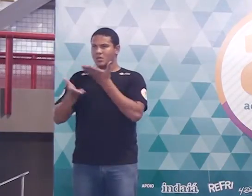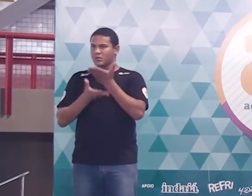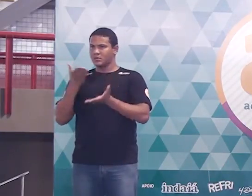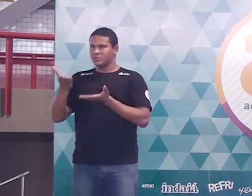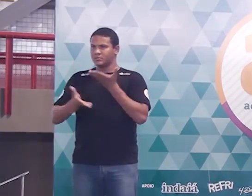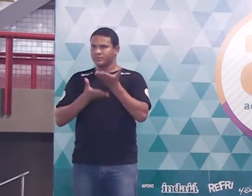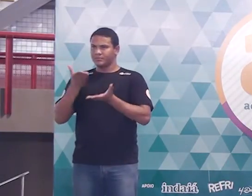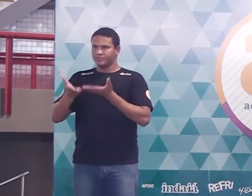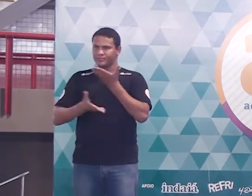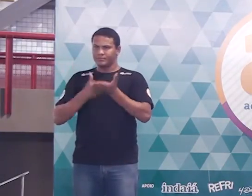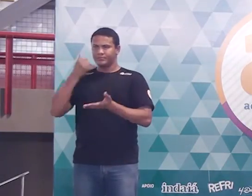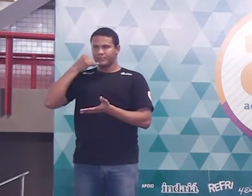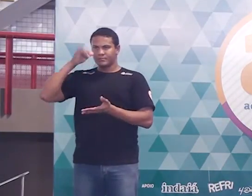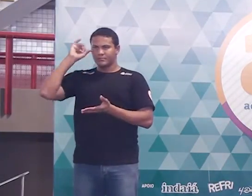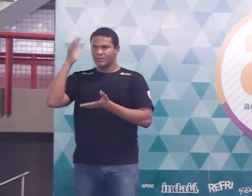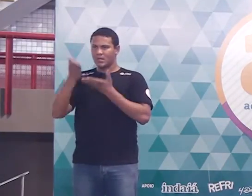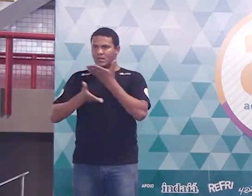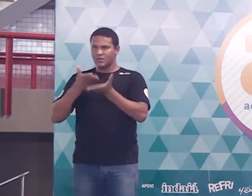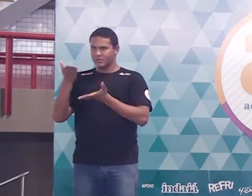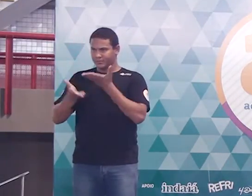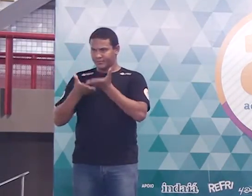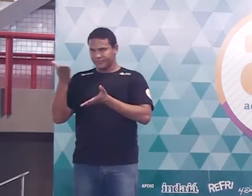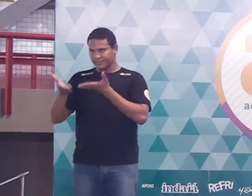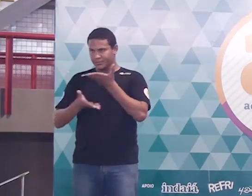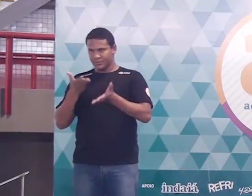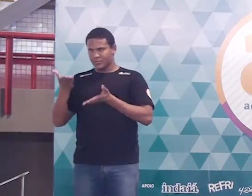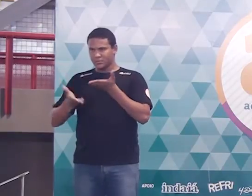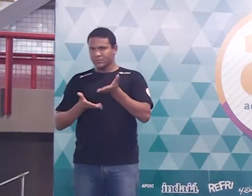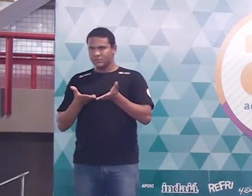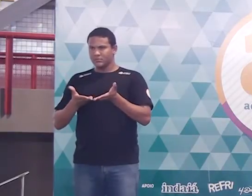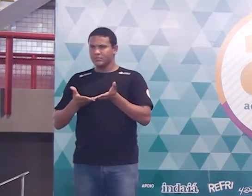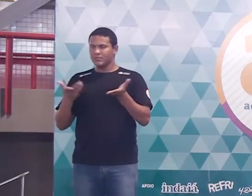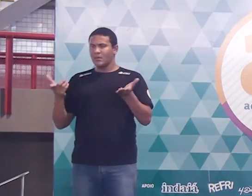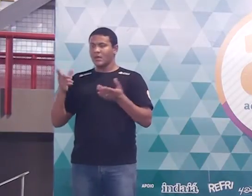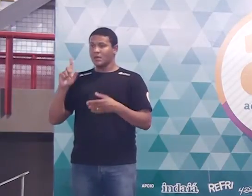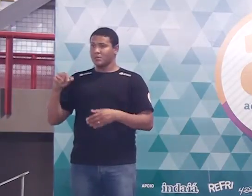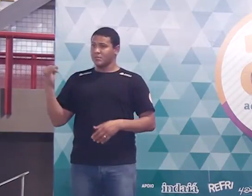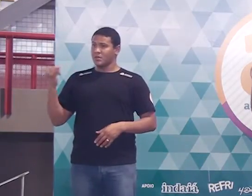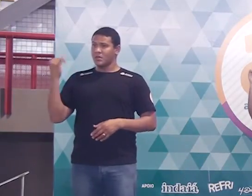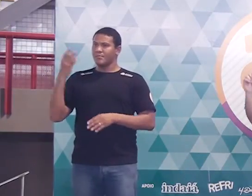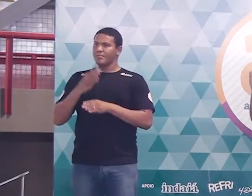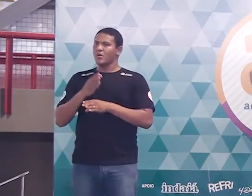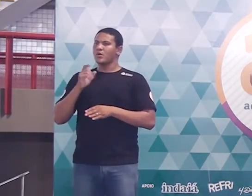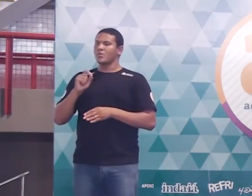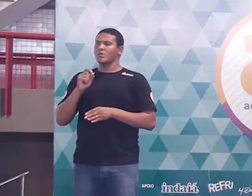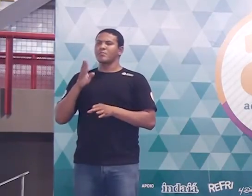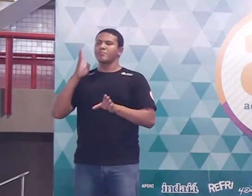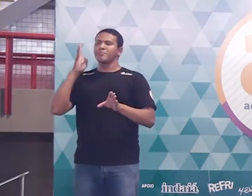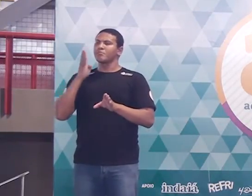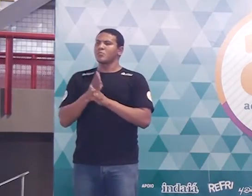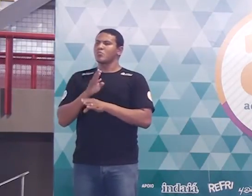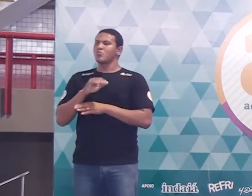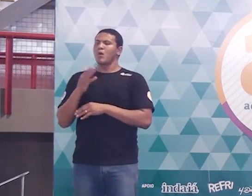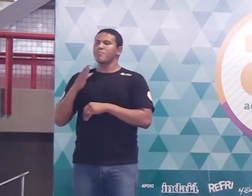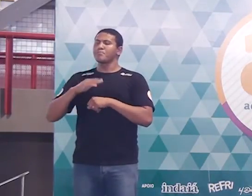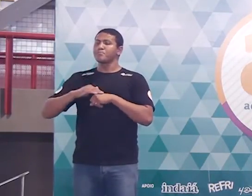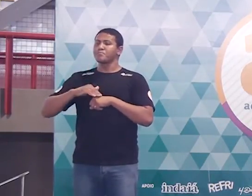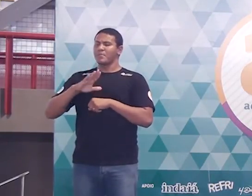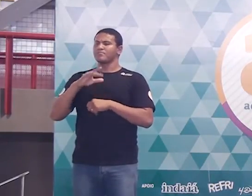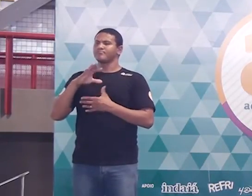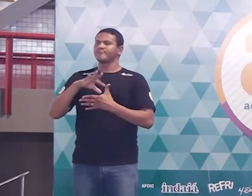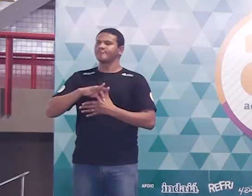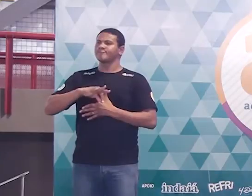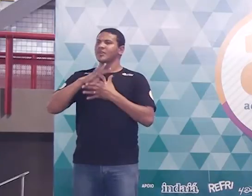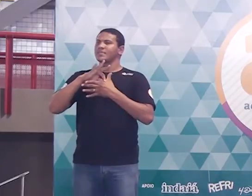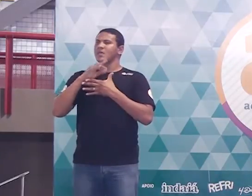corte. E isso se deve a um fator muito importante. Praticamente, pessoal, quem é a nossa principal fonte de proteína